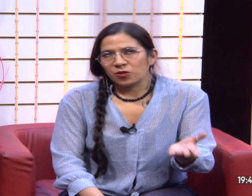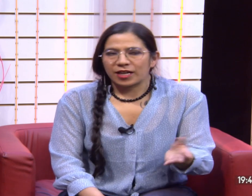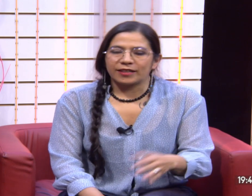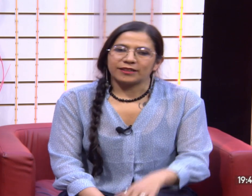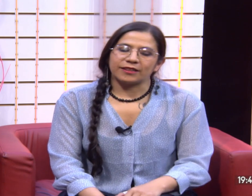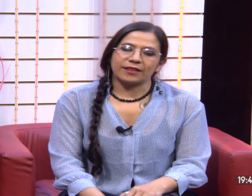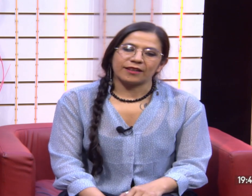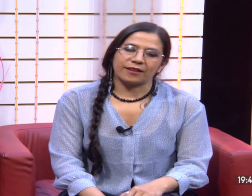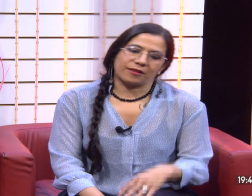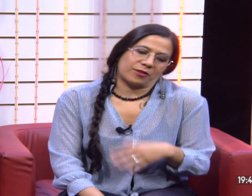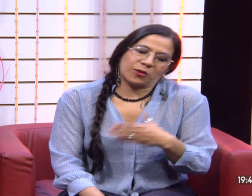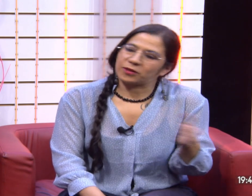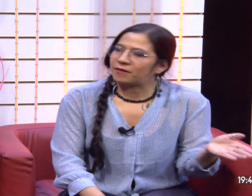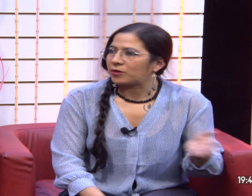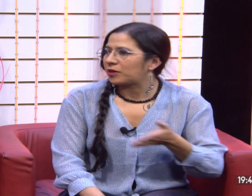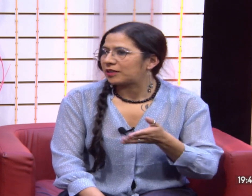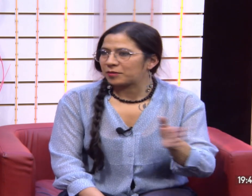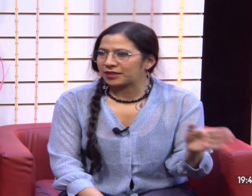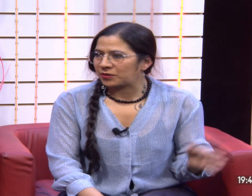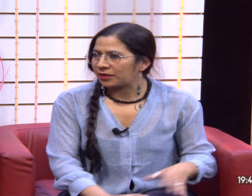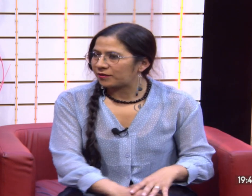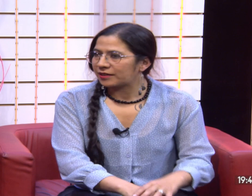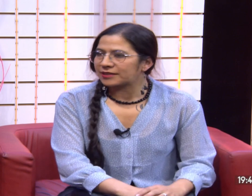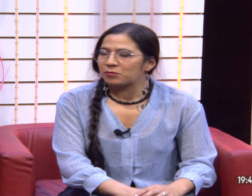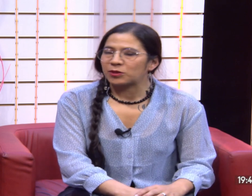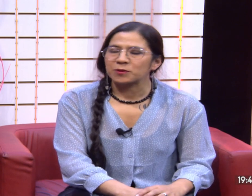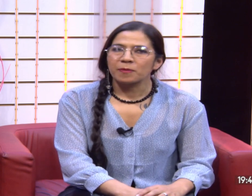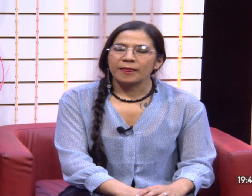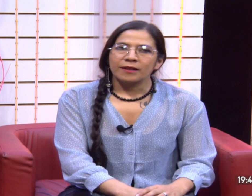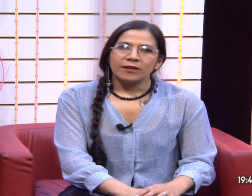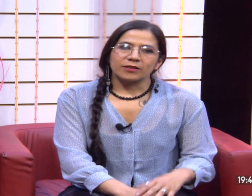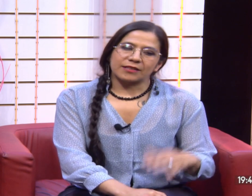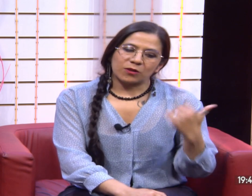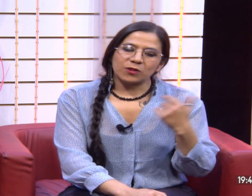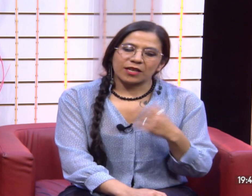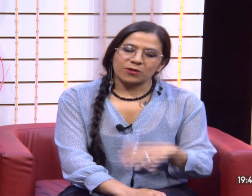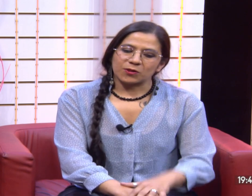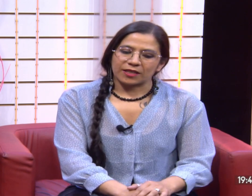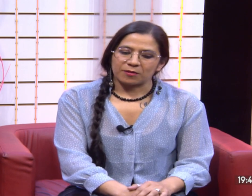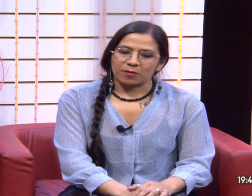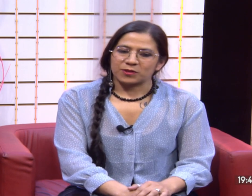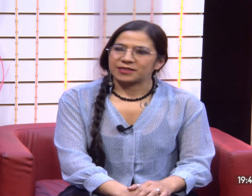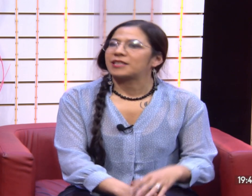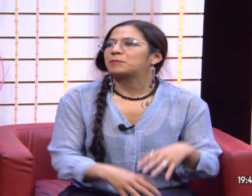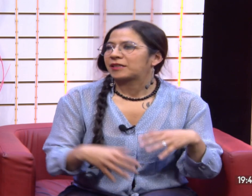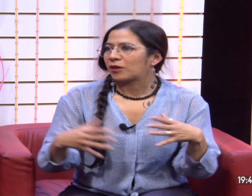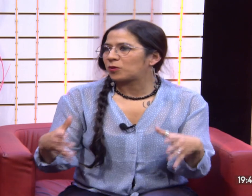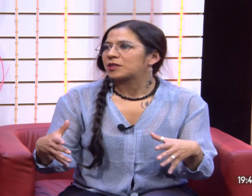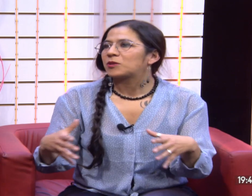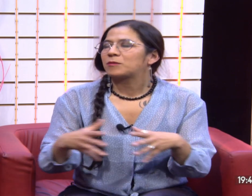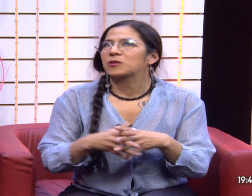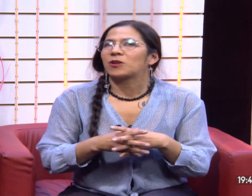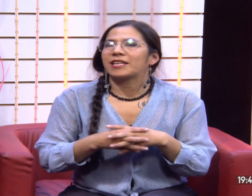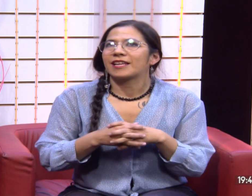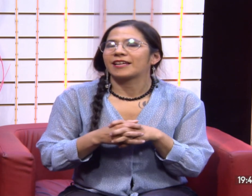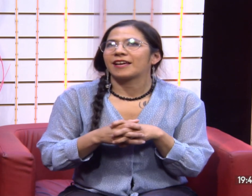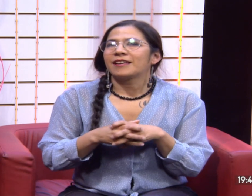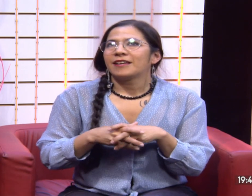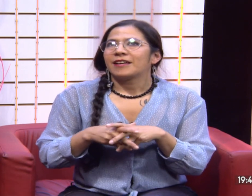y yo trabajando en interpretación en diferentes ámbitos. Entonces, hace algunos años nos animamos a hacer espectáculos inclusivos con la idea de que esos